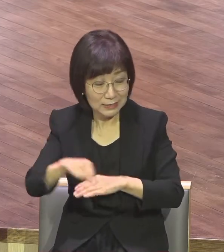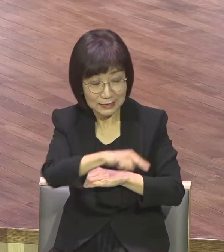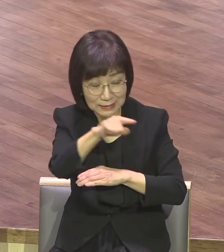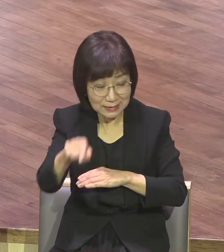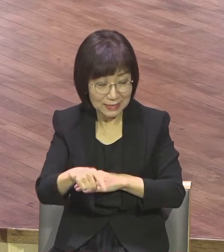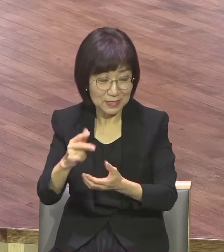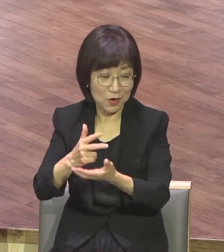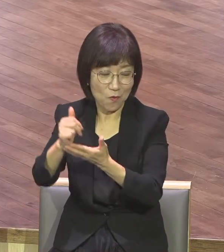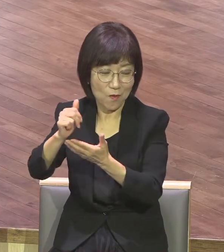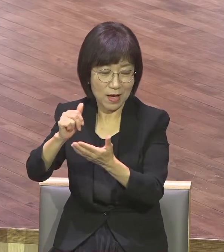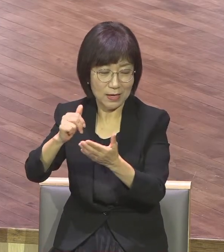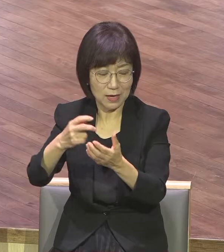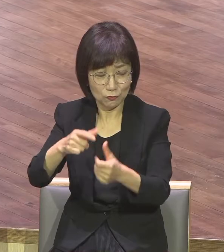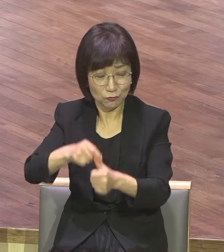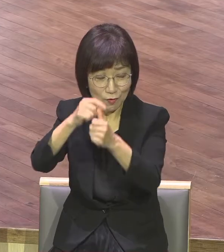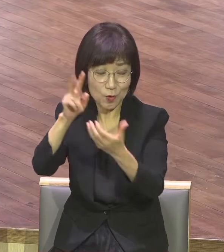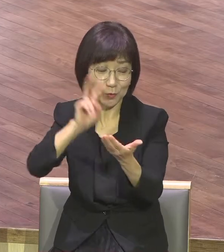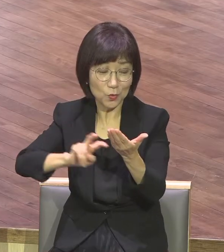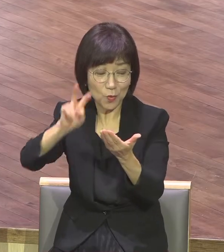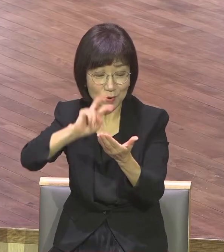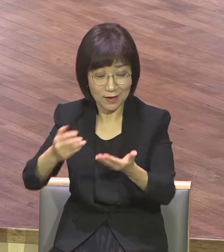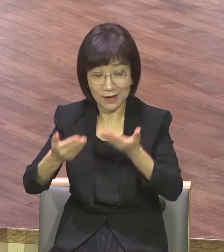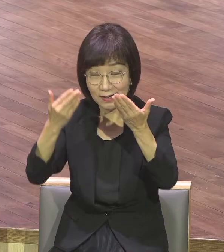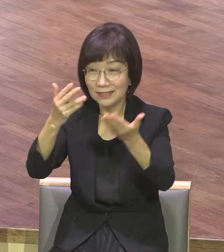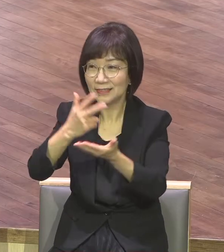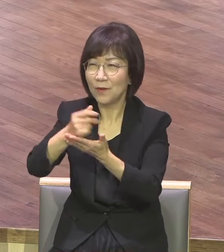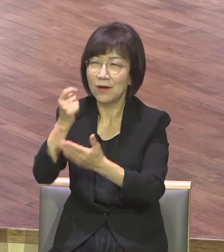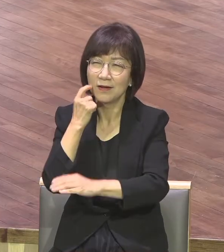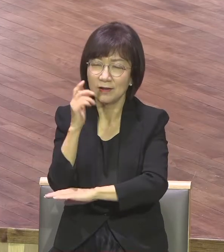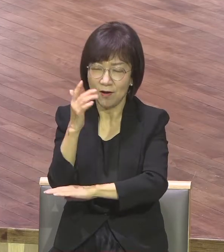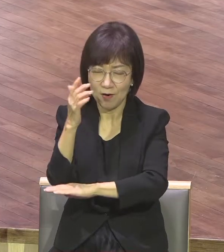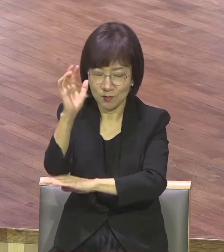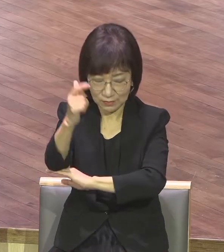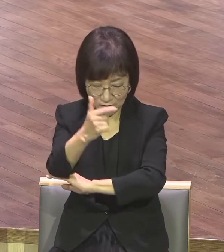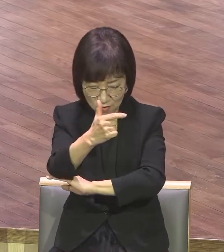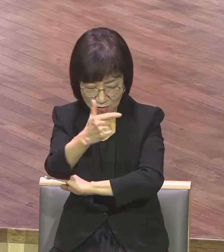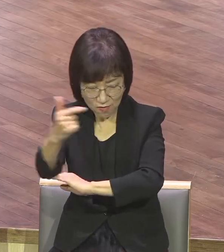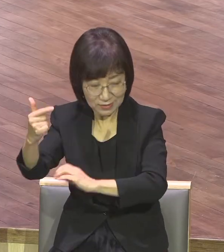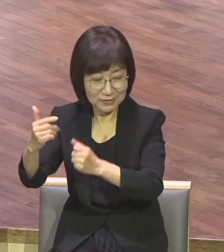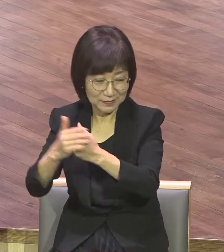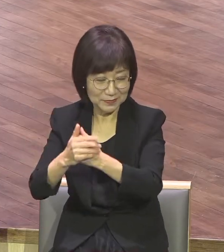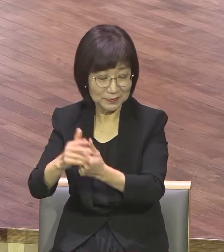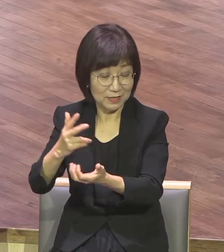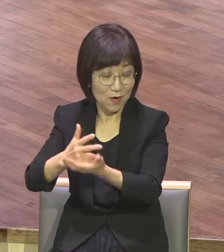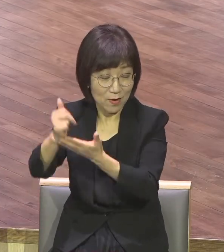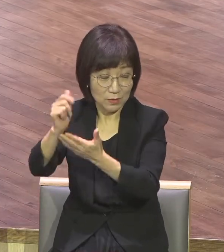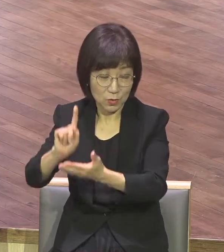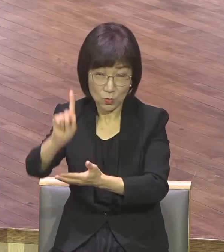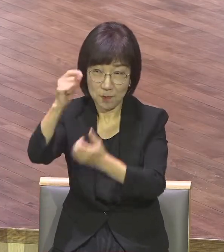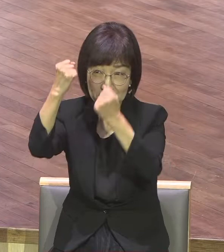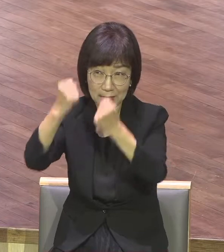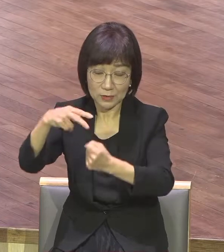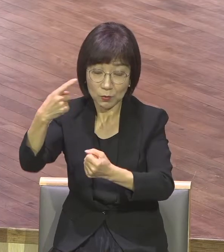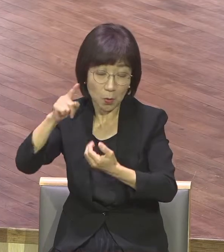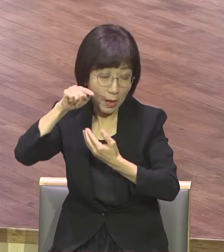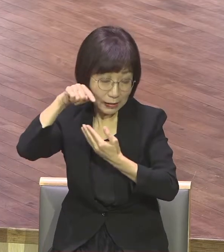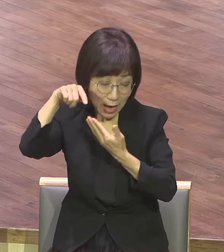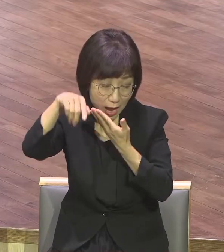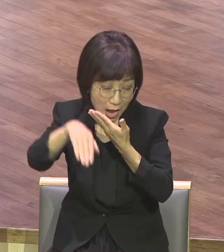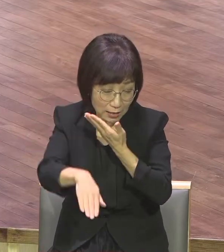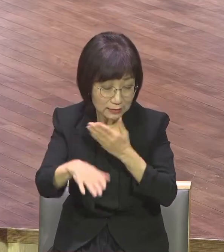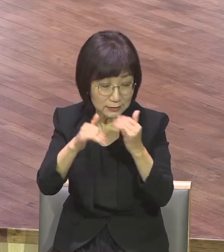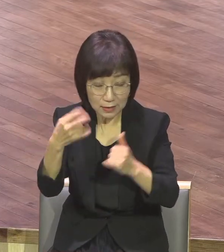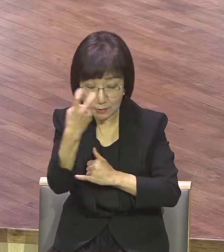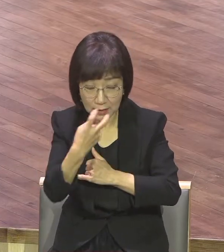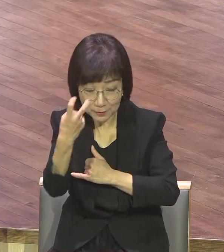그들이 여호와의 도를 노래할 것은 여호와의 영광이 크심이니이다. 여호와께서는 높이 계셔도 낮은 자를 굽어